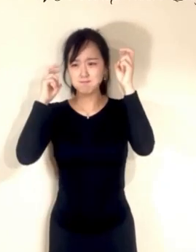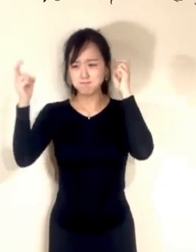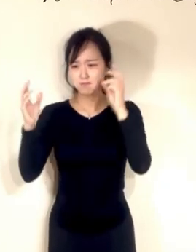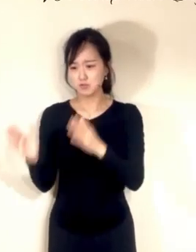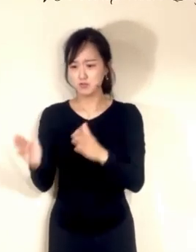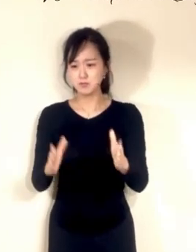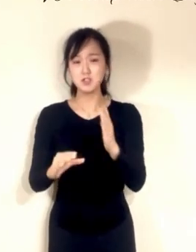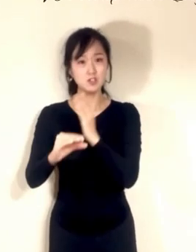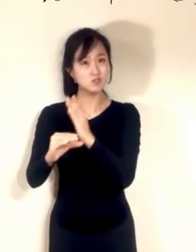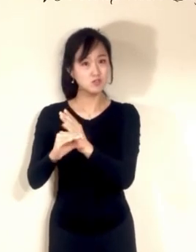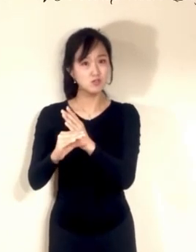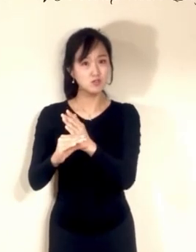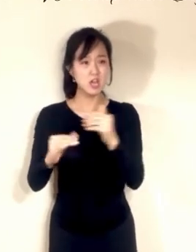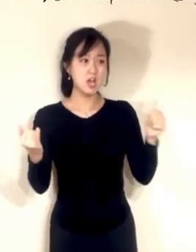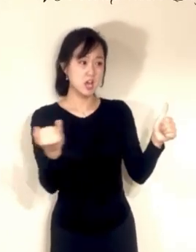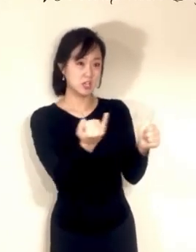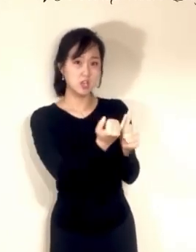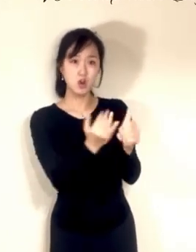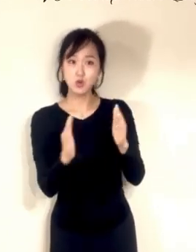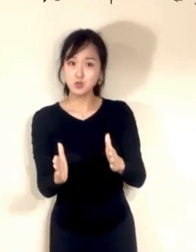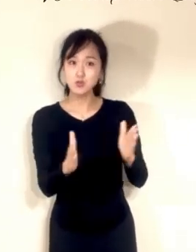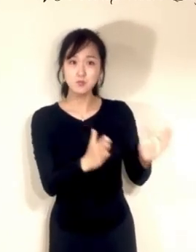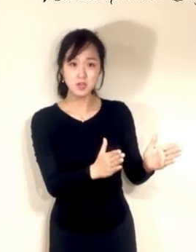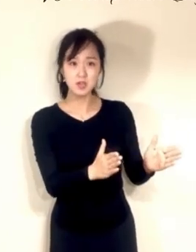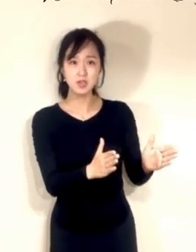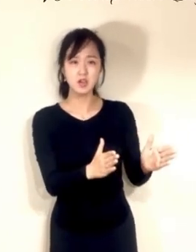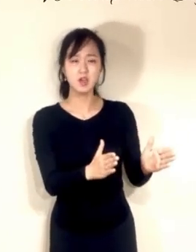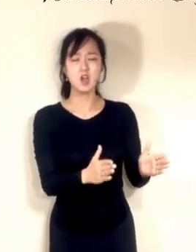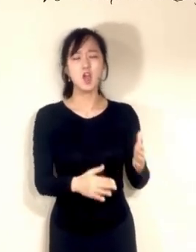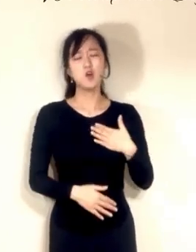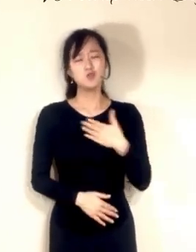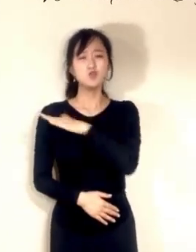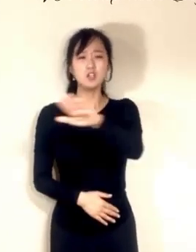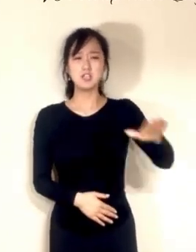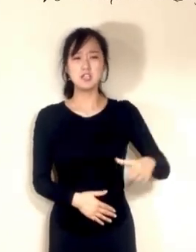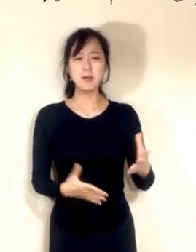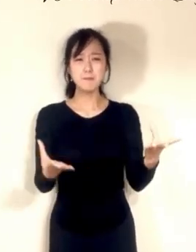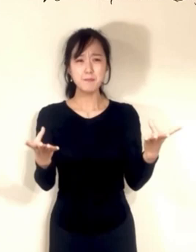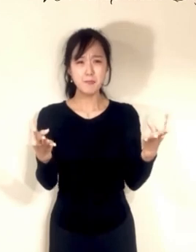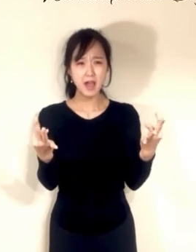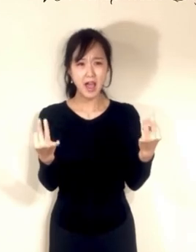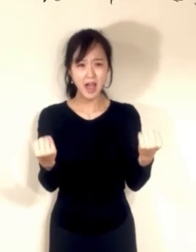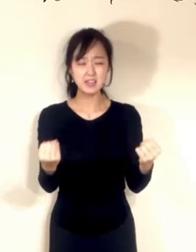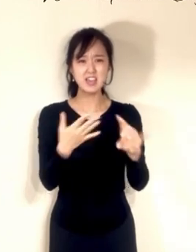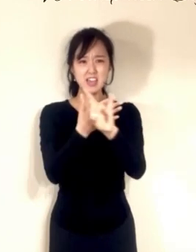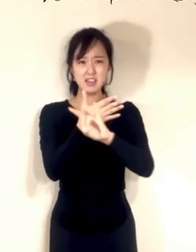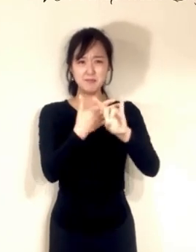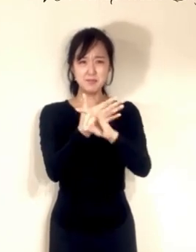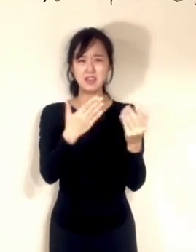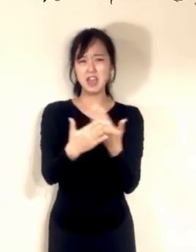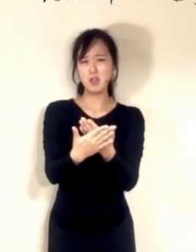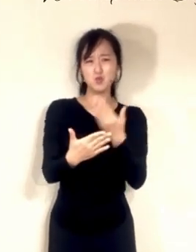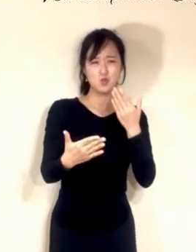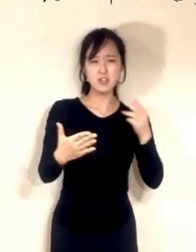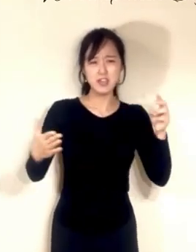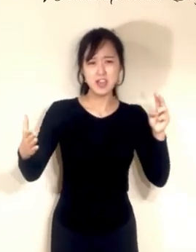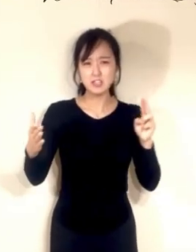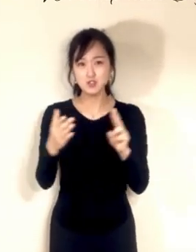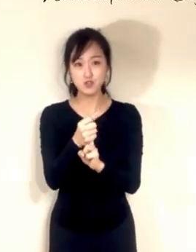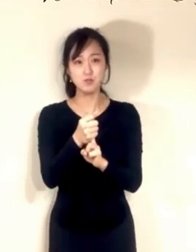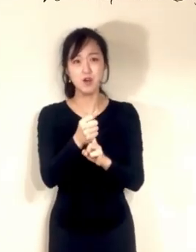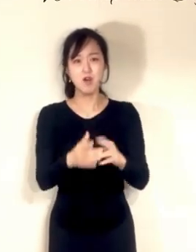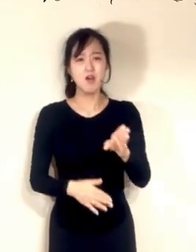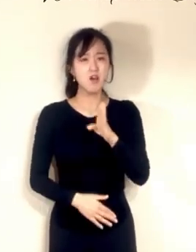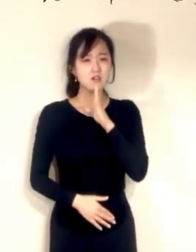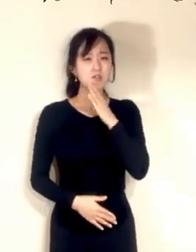앞두고 있고 결혼 정년기에 있고 등등, 우리는 많은 명분 뒤에 숨어